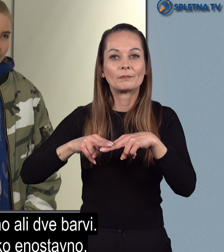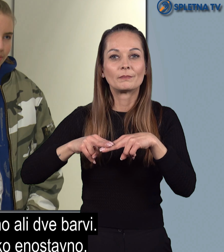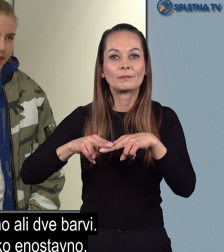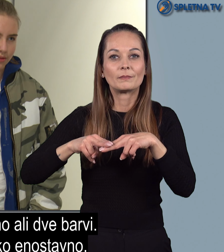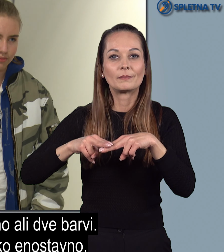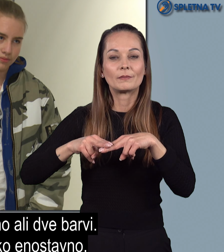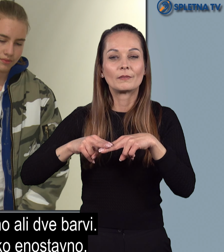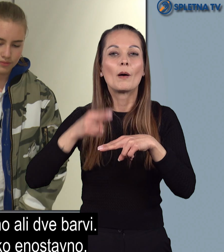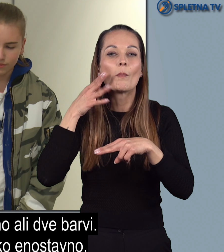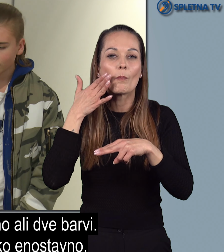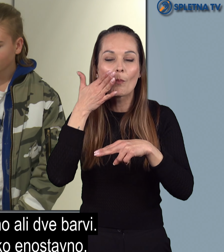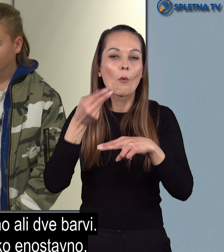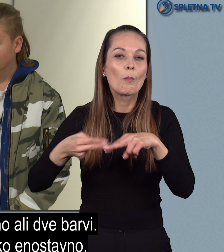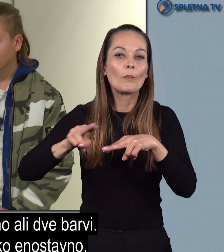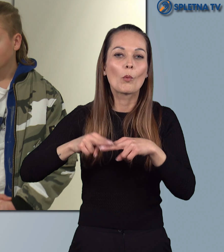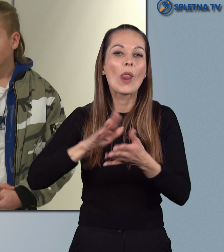enostavno pa